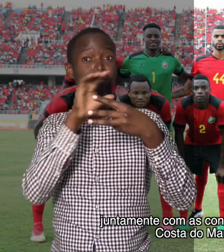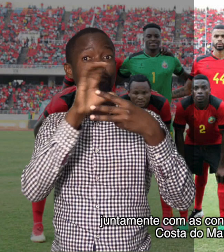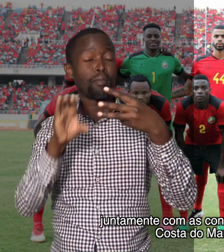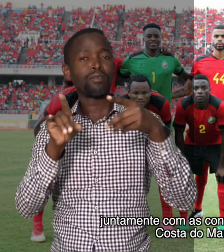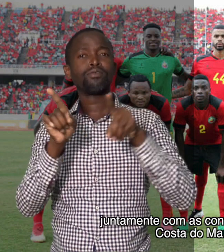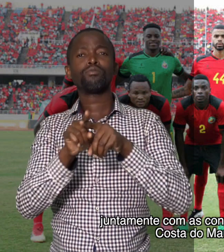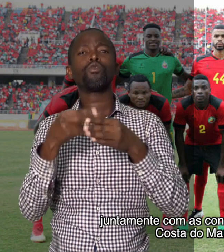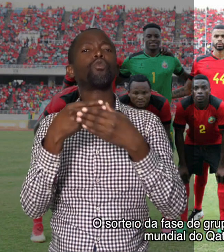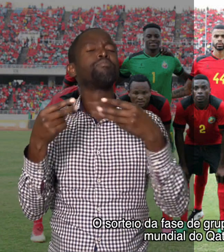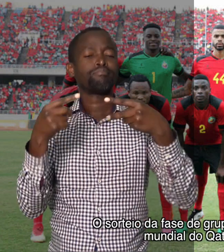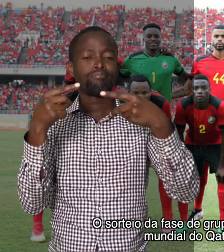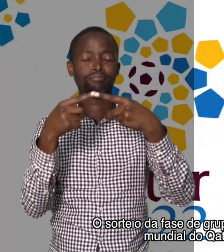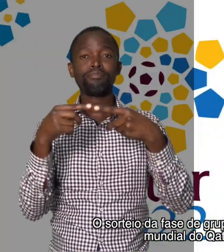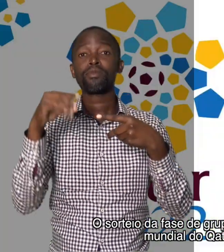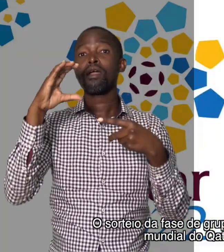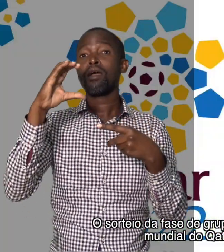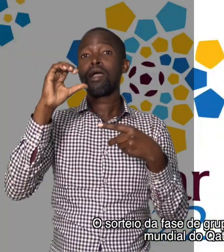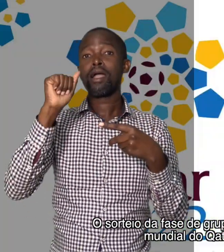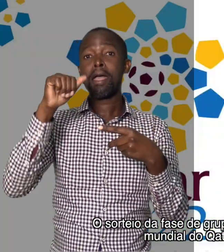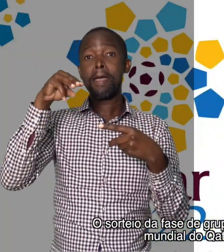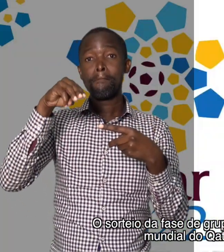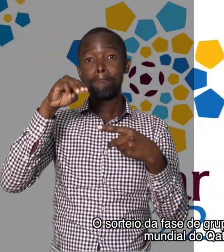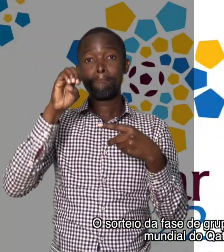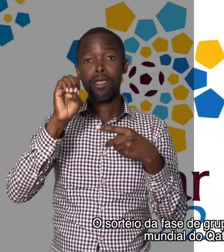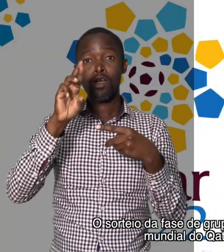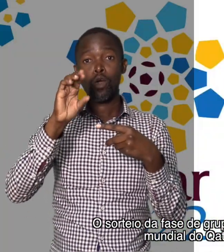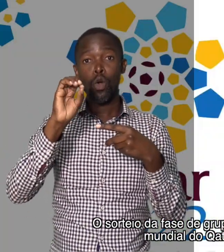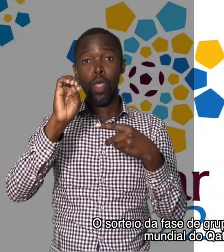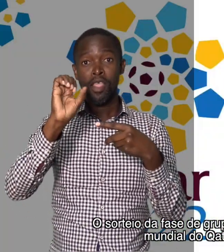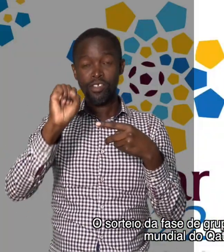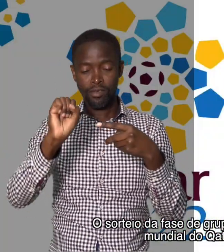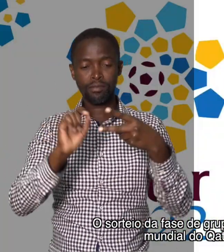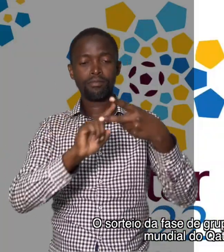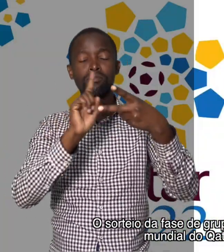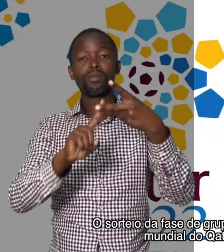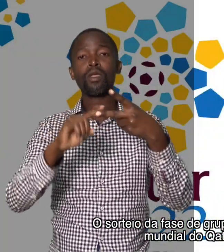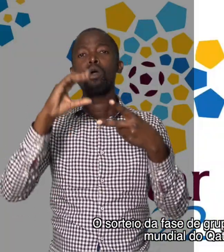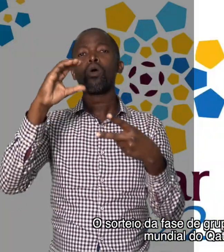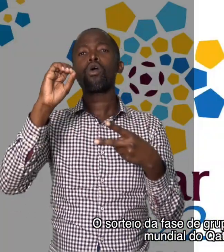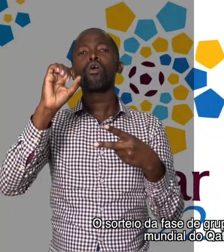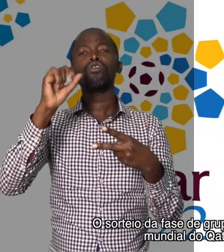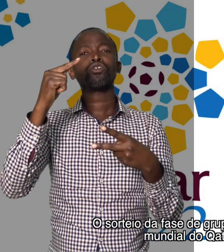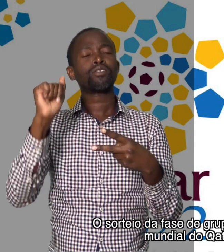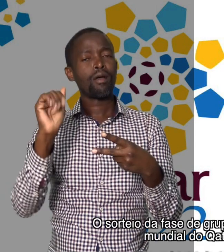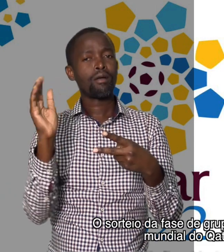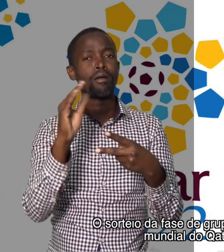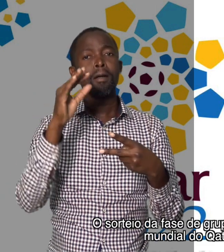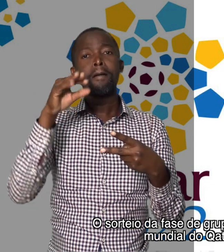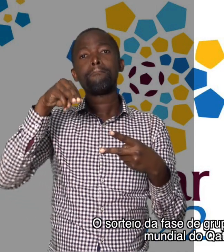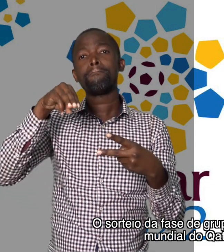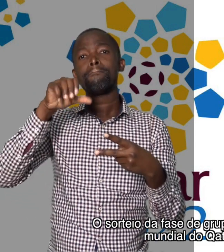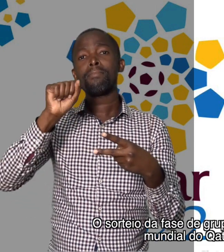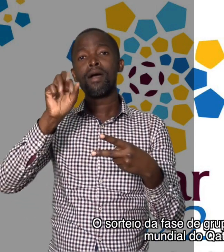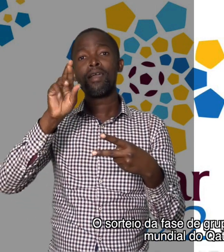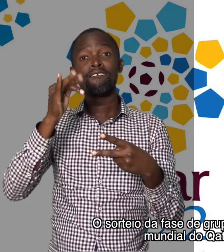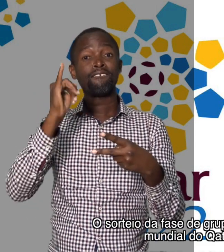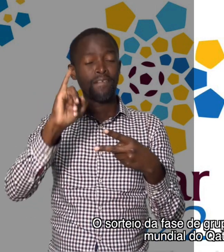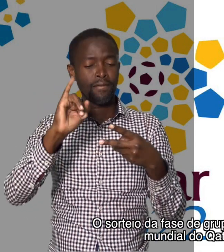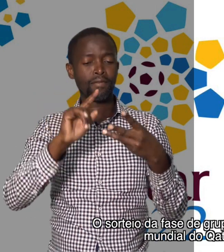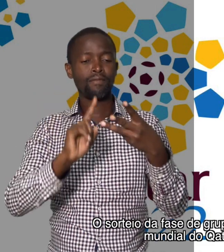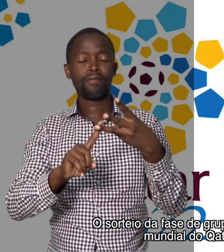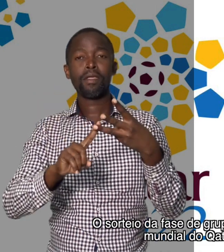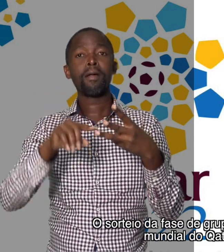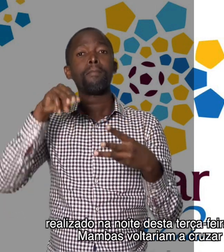Marfim e Malawi. O sorteio da Fase de Grupo de Qualificação Mundial do Qatar em